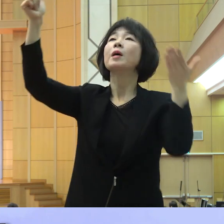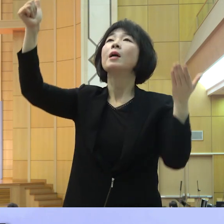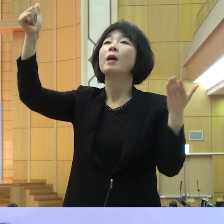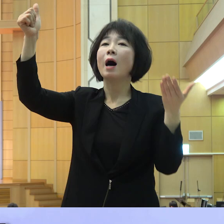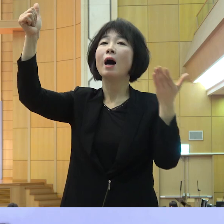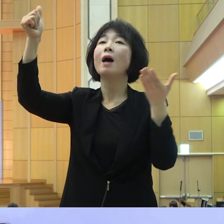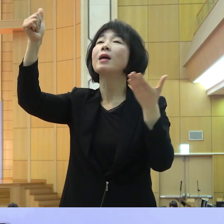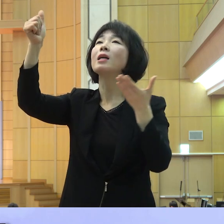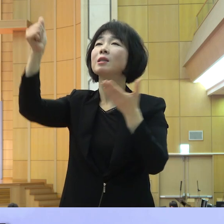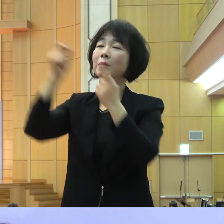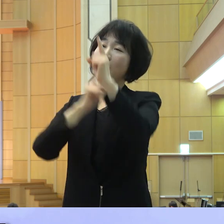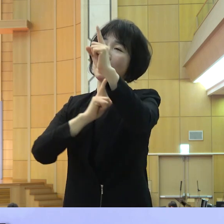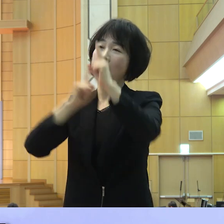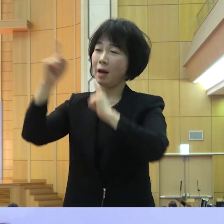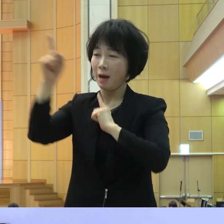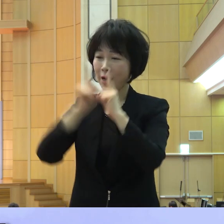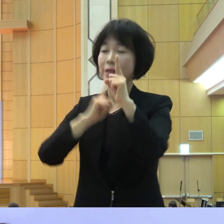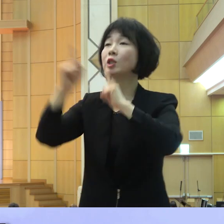말씀하네,